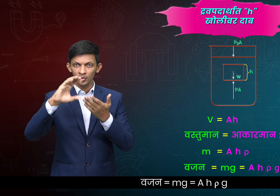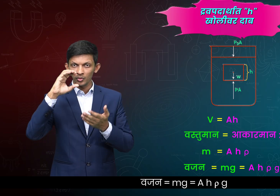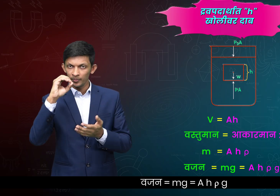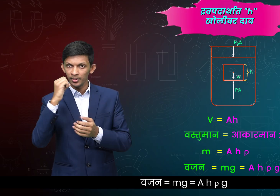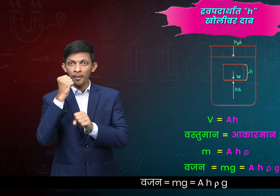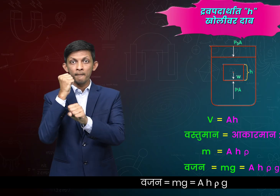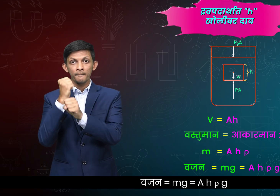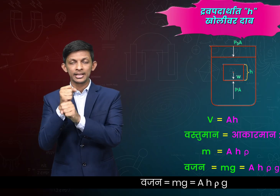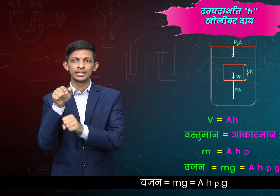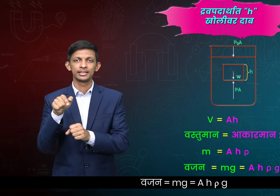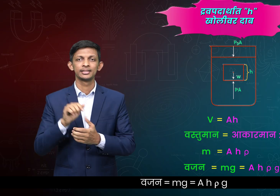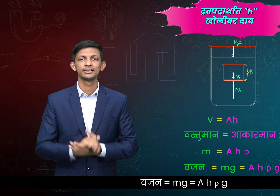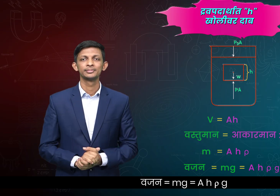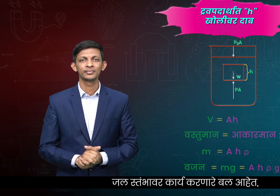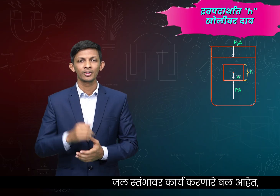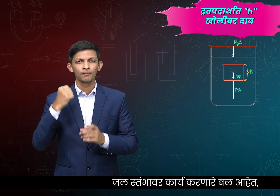mg=AH